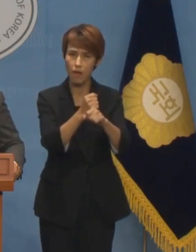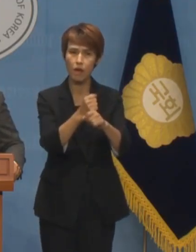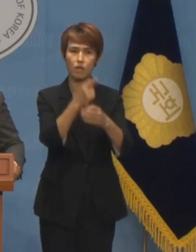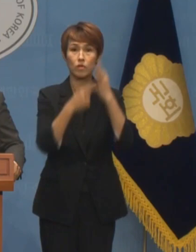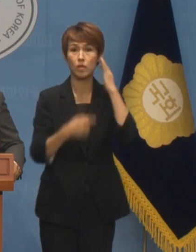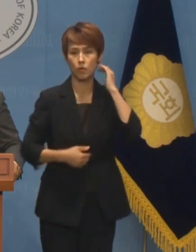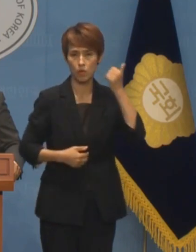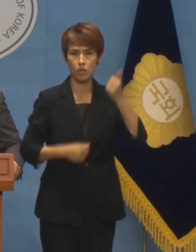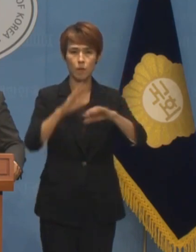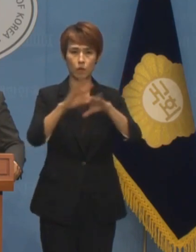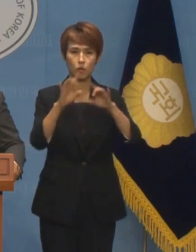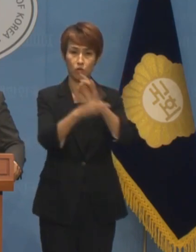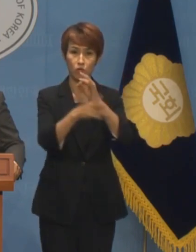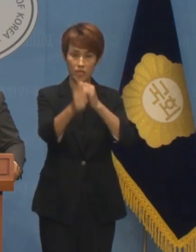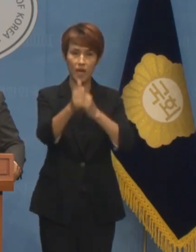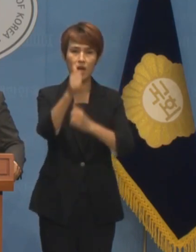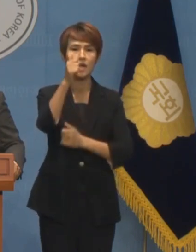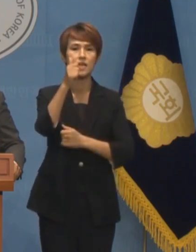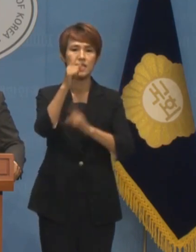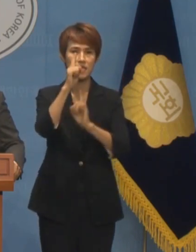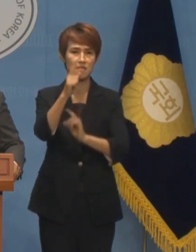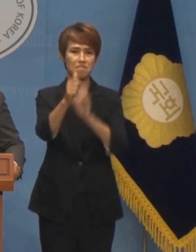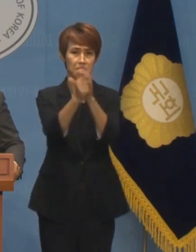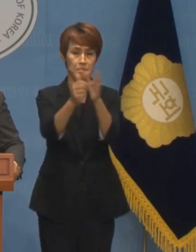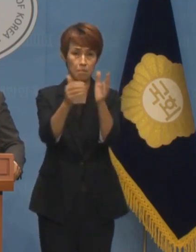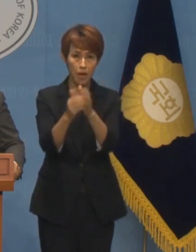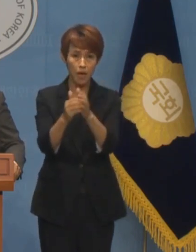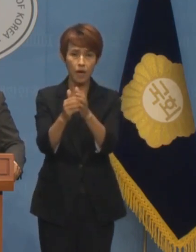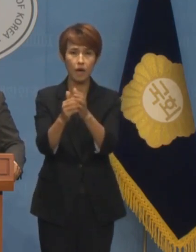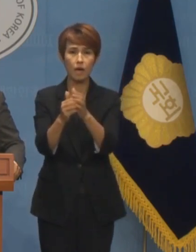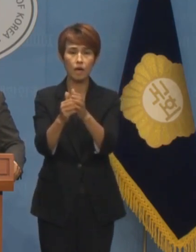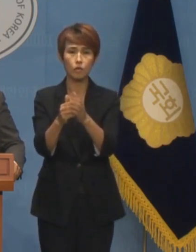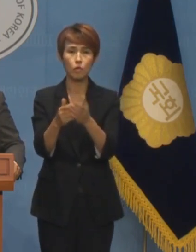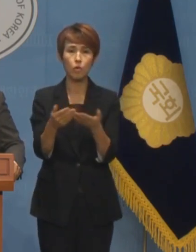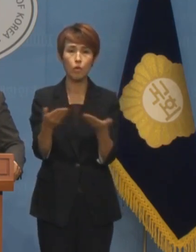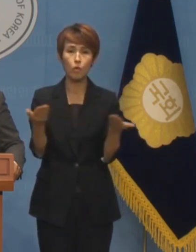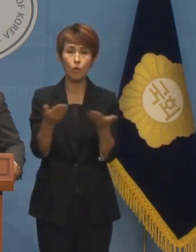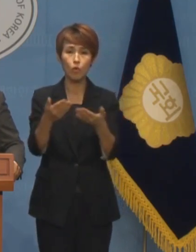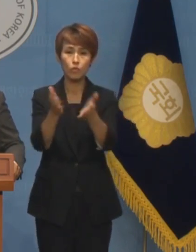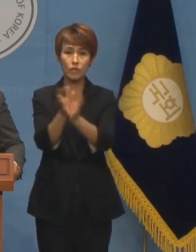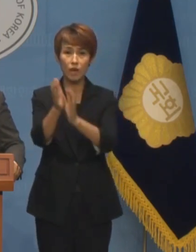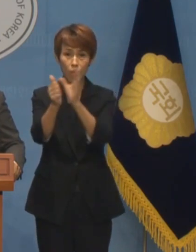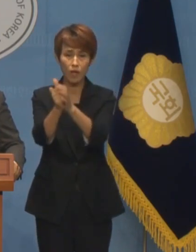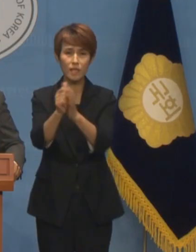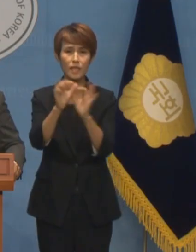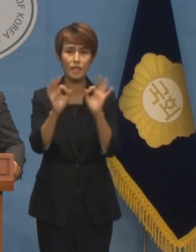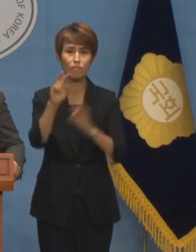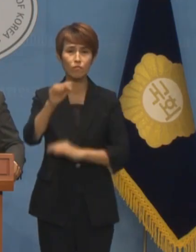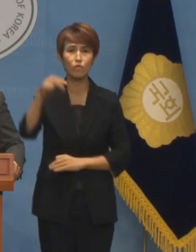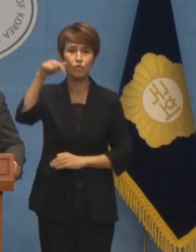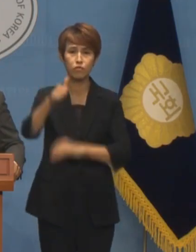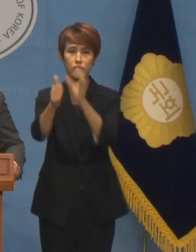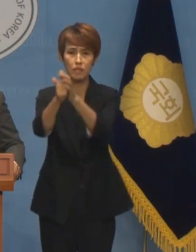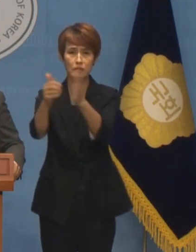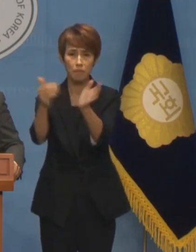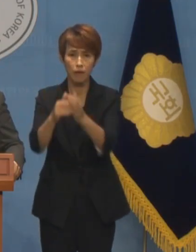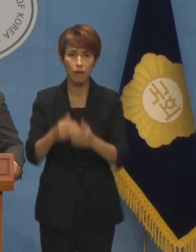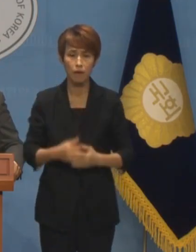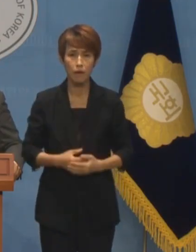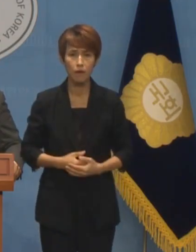방송통신위원장 임명에 이어 김문수 경사노위 위원장을 고용노동부 장관에 임명하겠다고